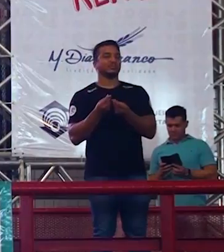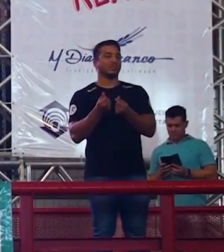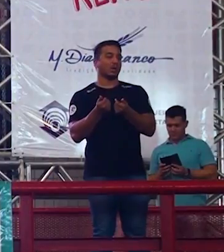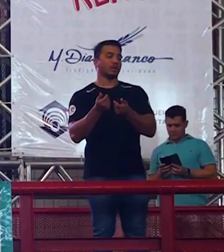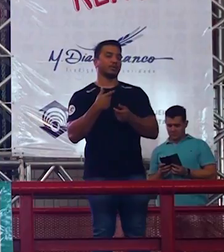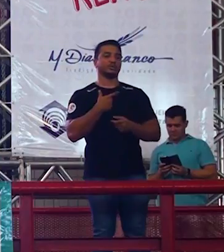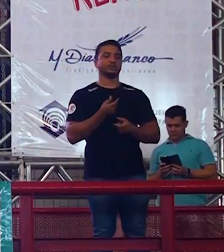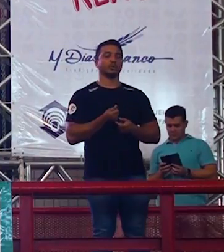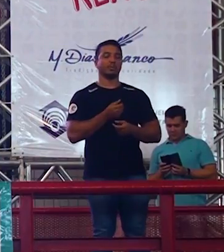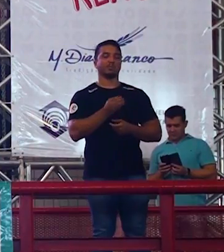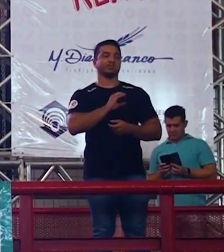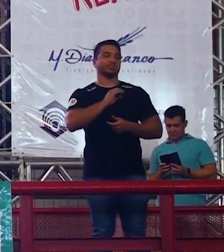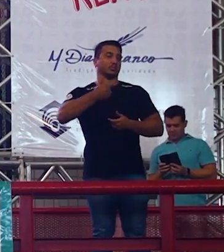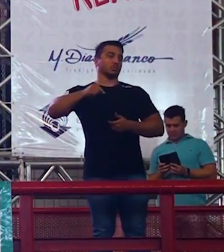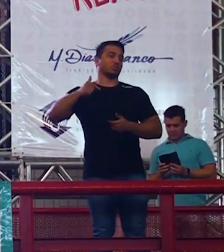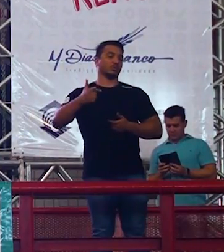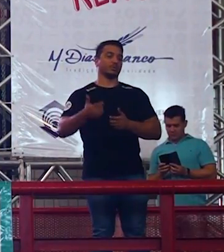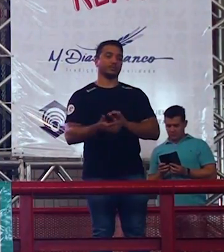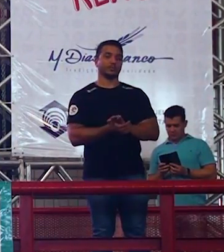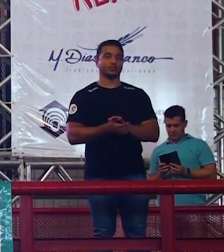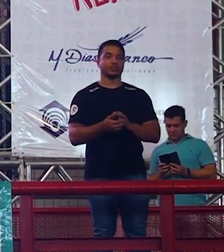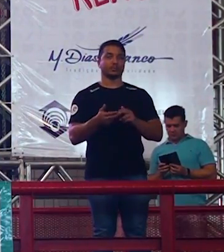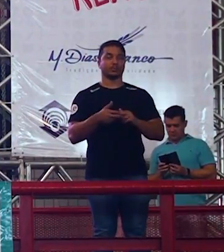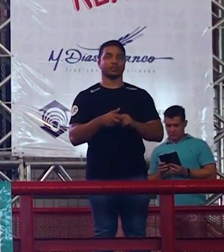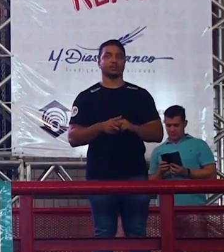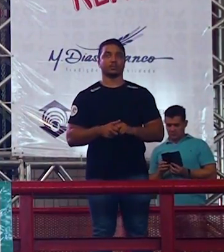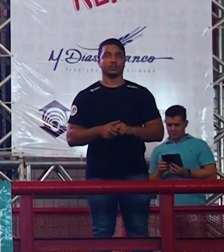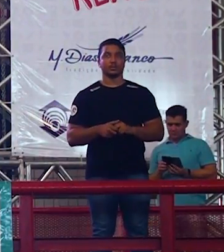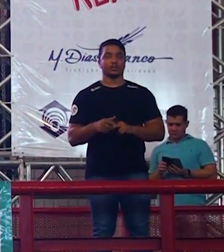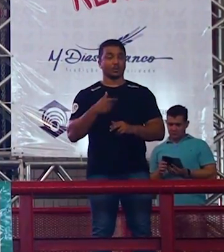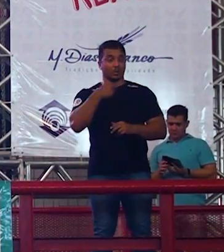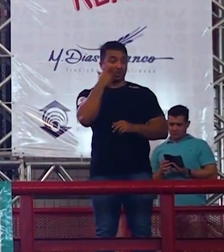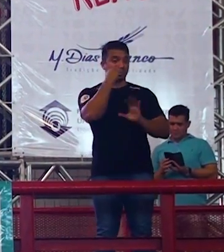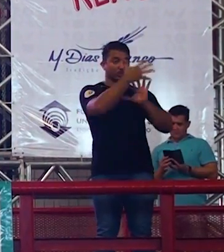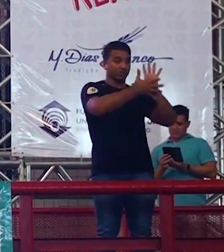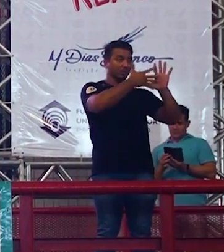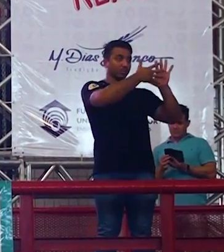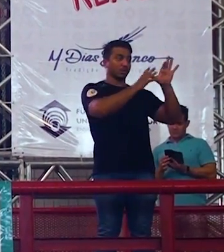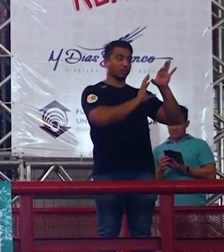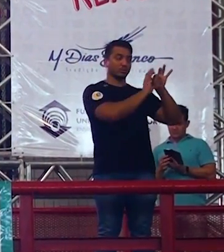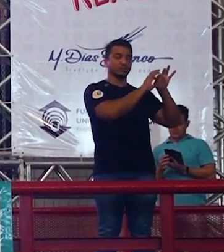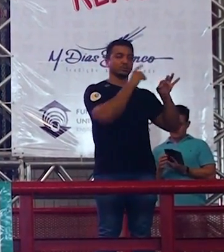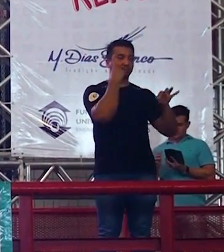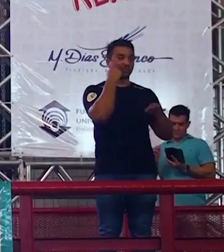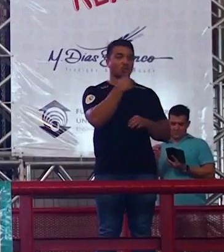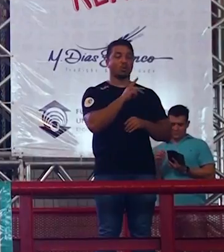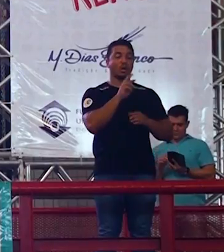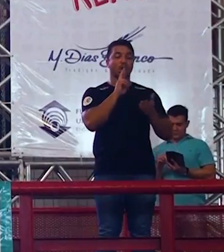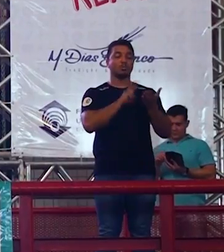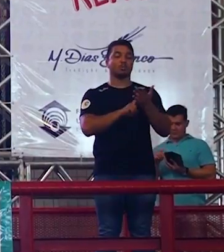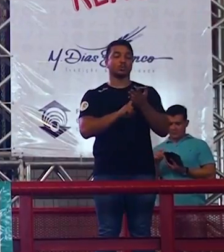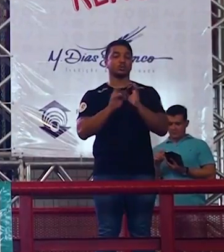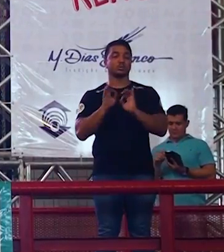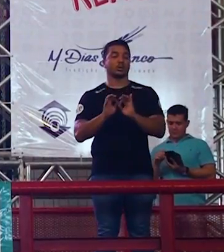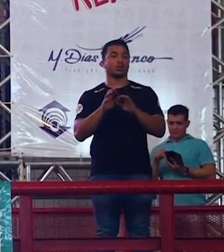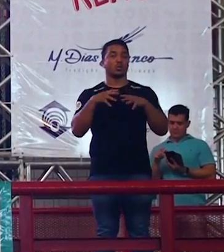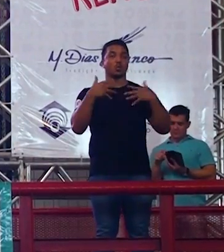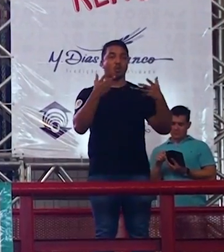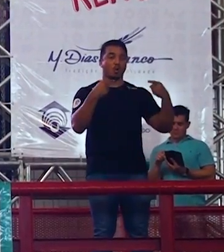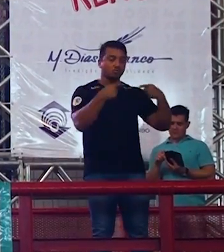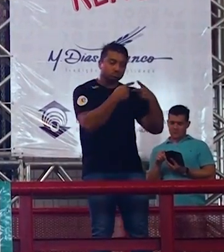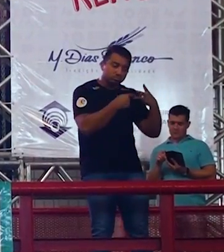privilegiadas financeiramente. Quanto às palavras em destaque do texto, analise as assertivas abaixo, identifique